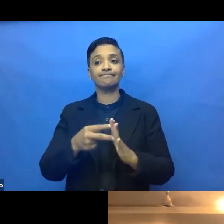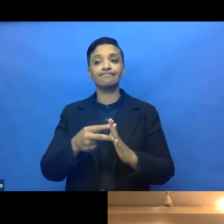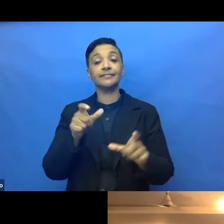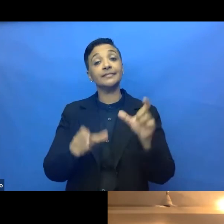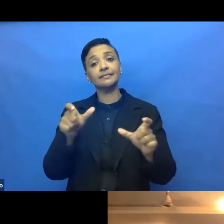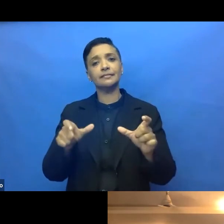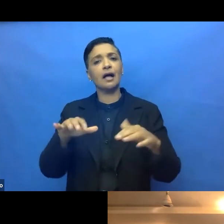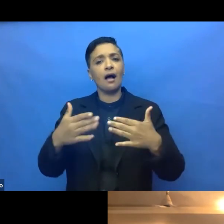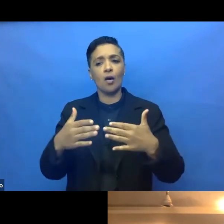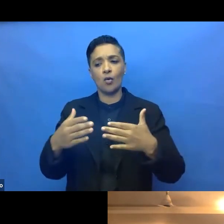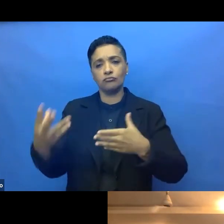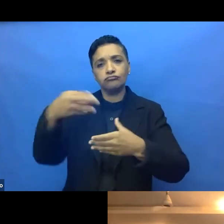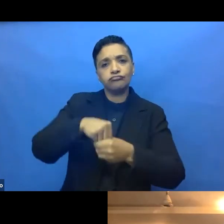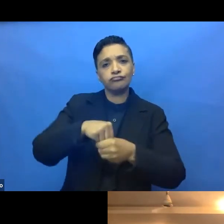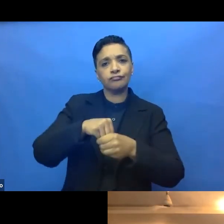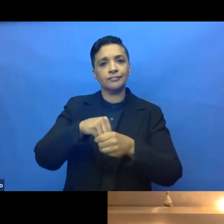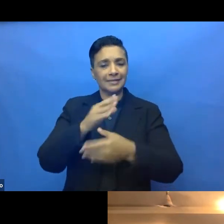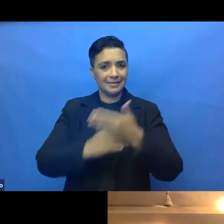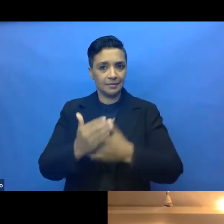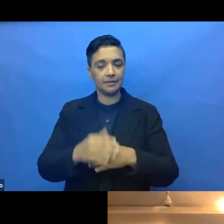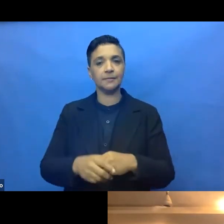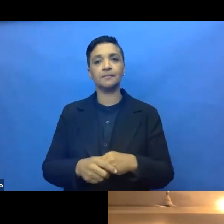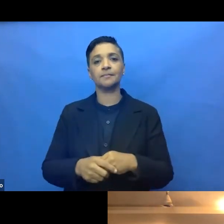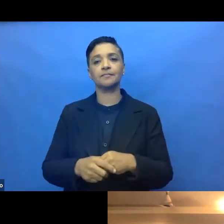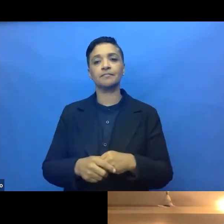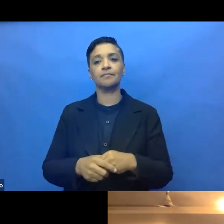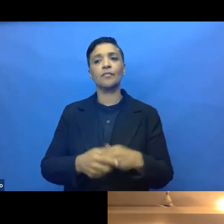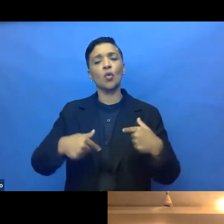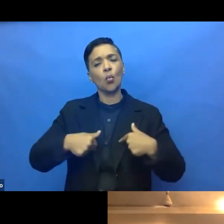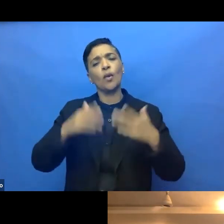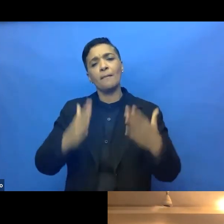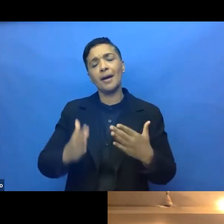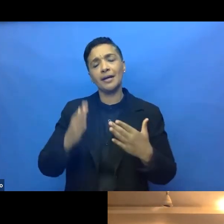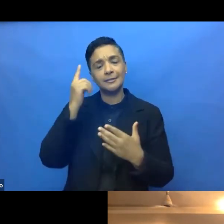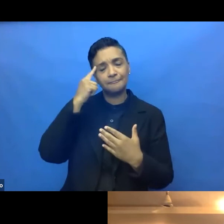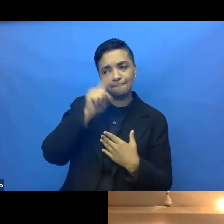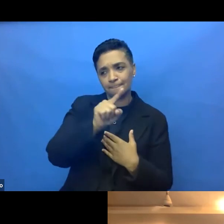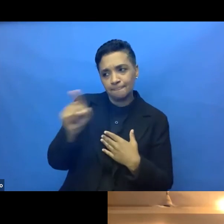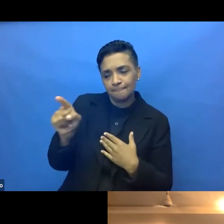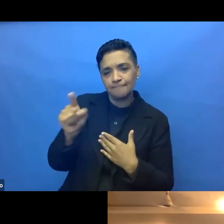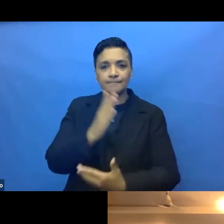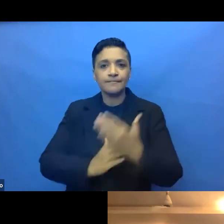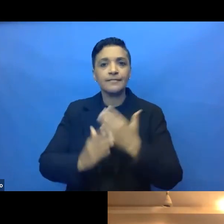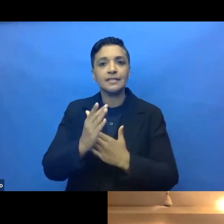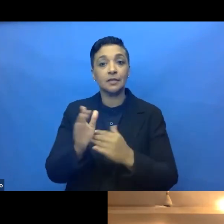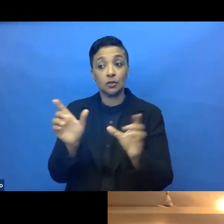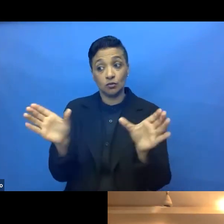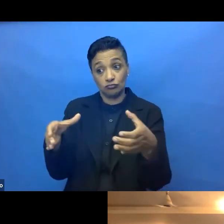et femmes autochtones en situation de handicap? Il faut s'assurer que les femmes en situation de